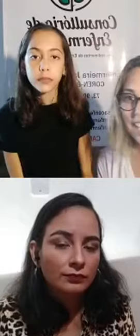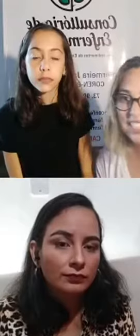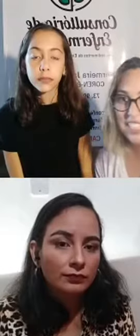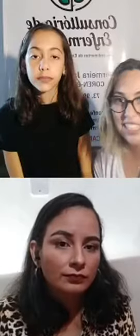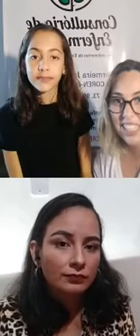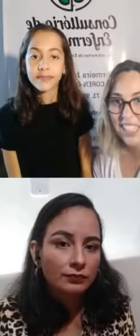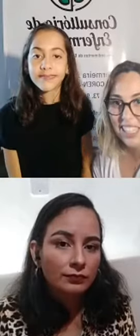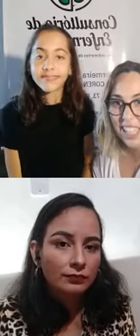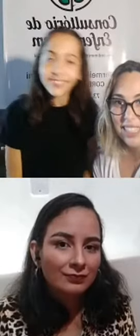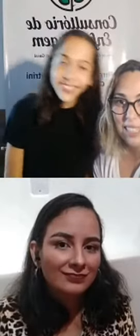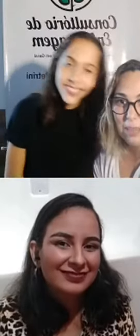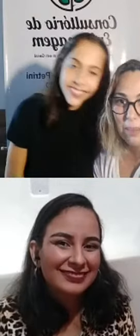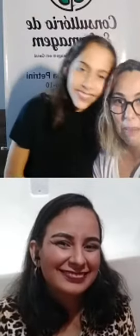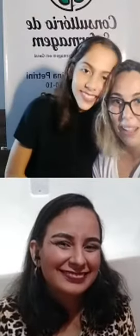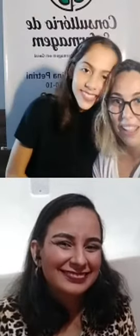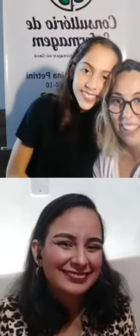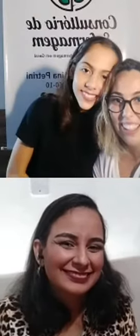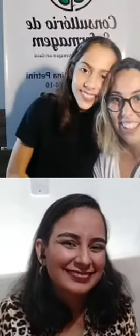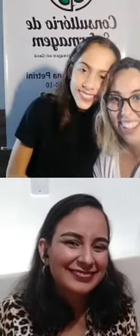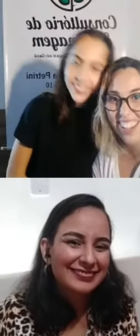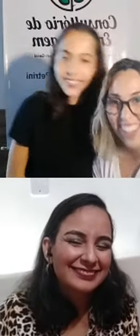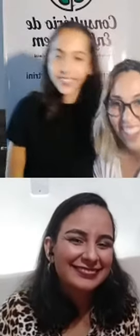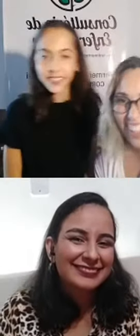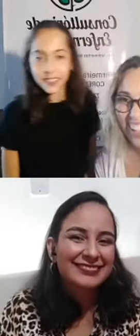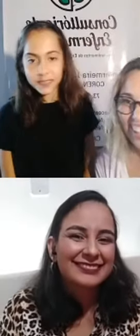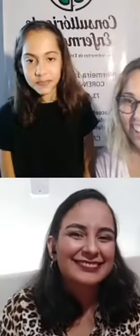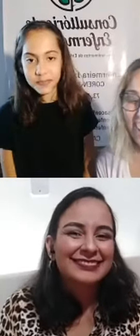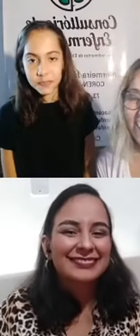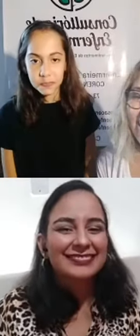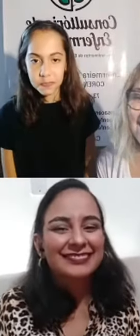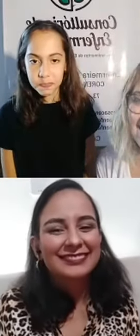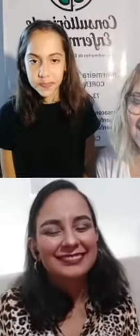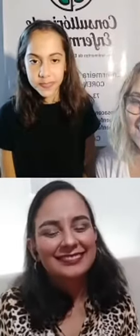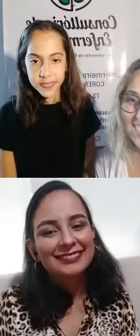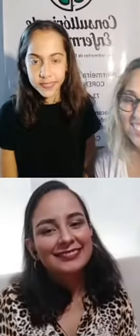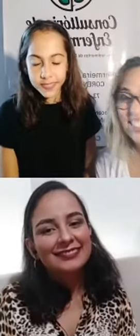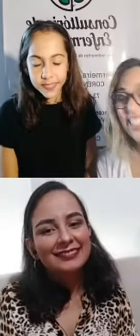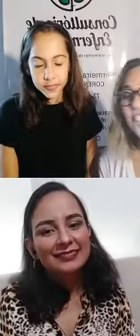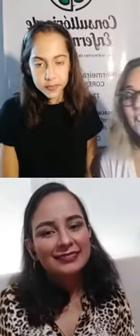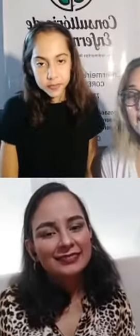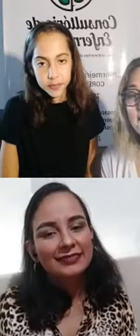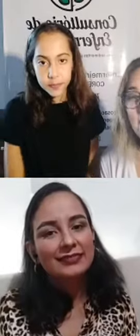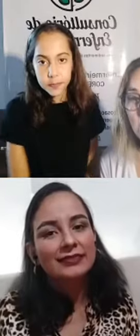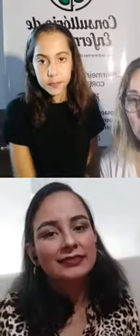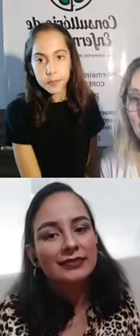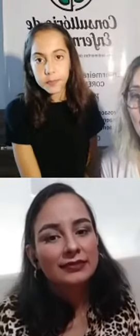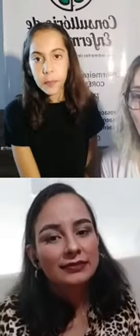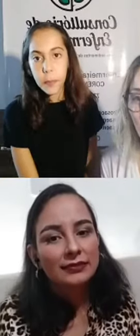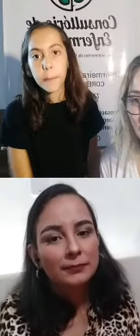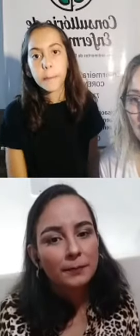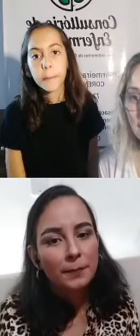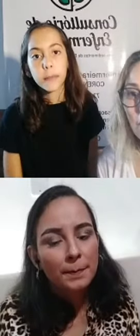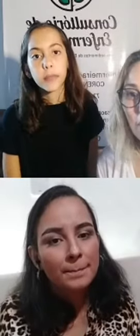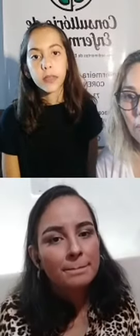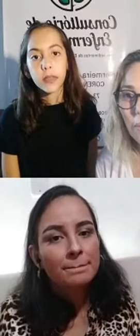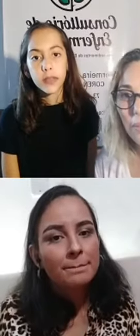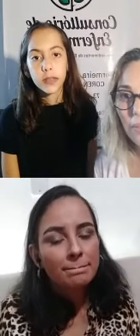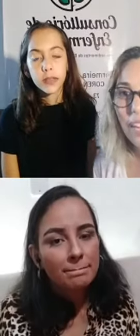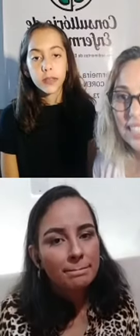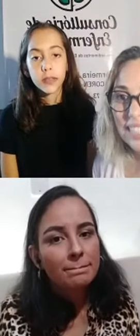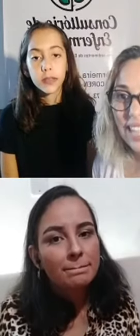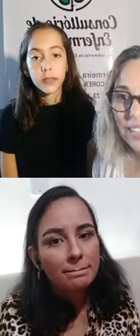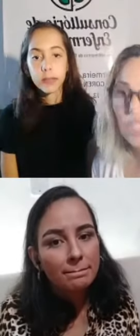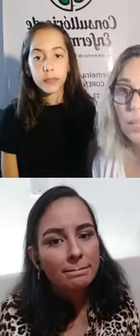minha quietinha aqui na asinha da mamãe. Ai, Jesus! Que a gente fica realmente